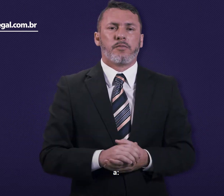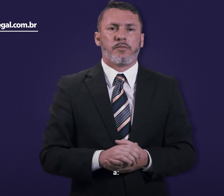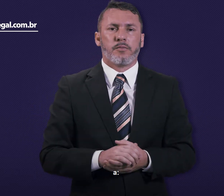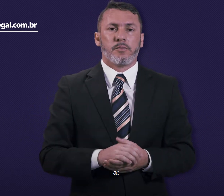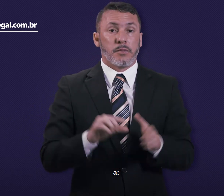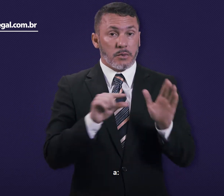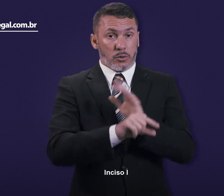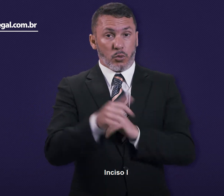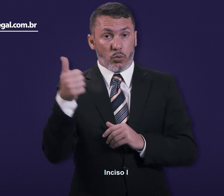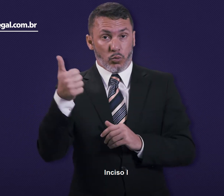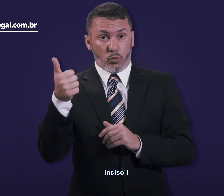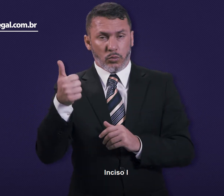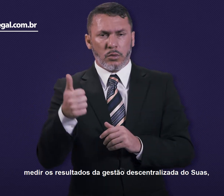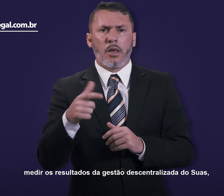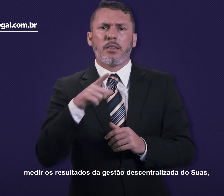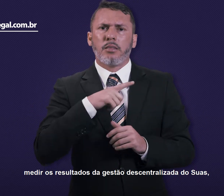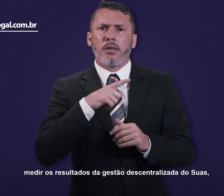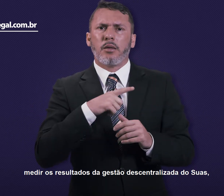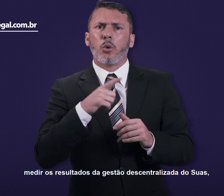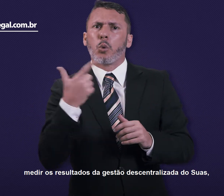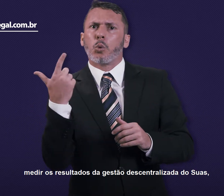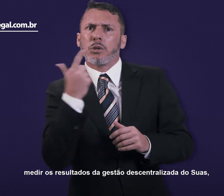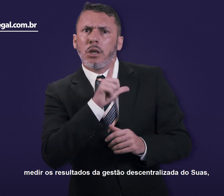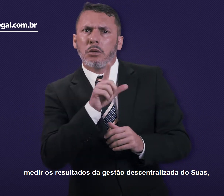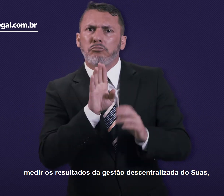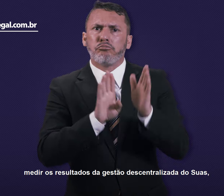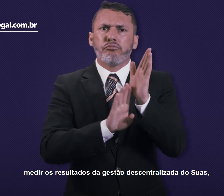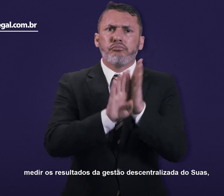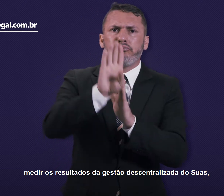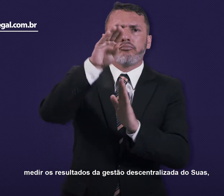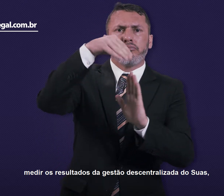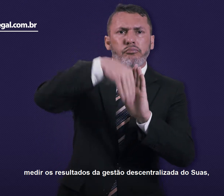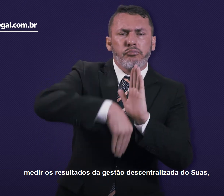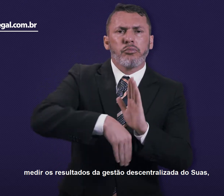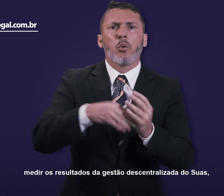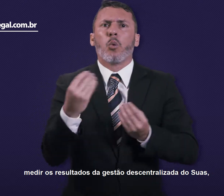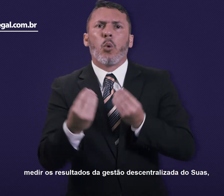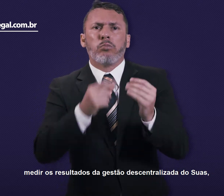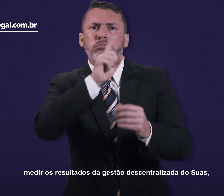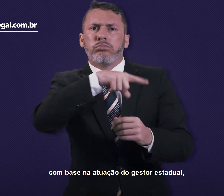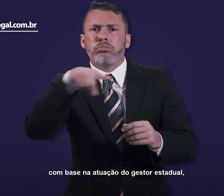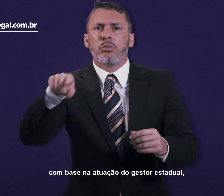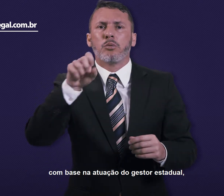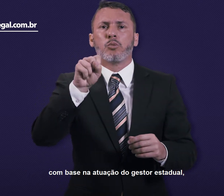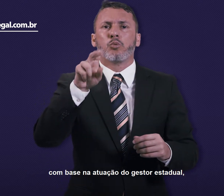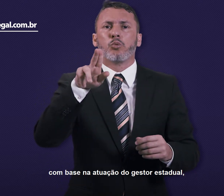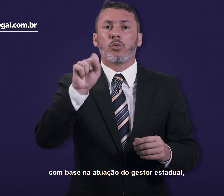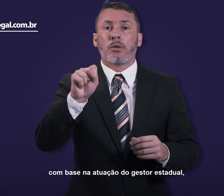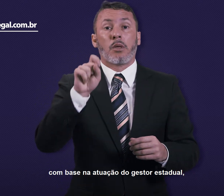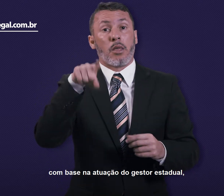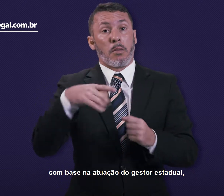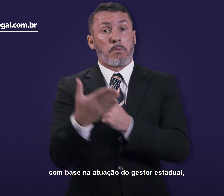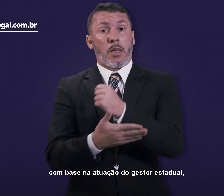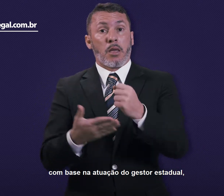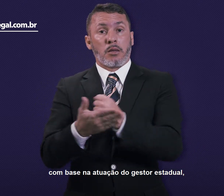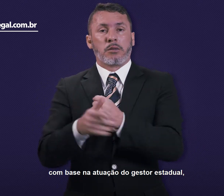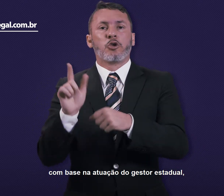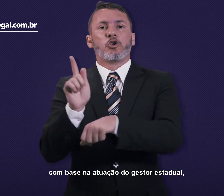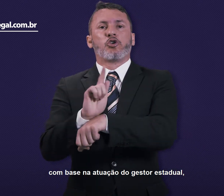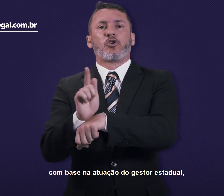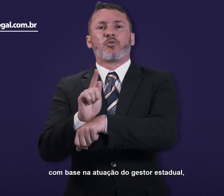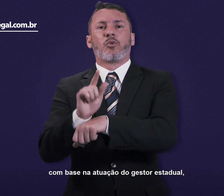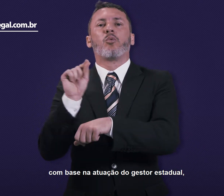a: Inciso 1. Medir os resultados da gestão descentralizada dos SUAS com base na atuação do